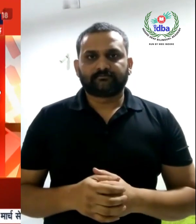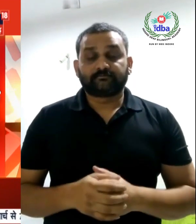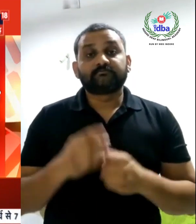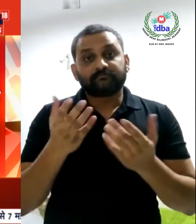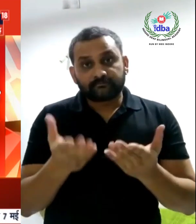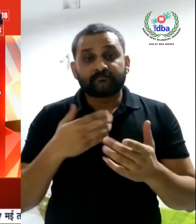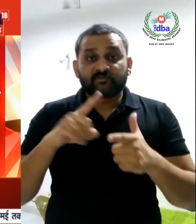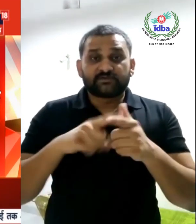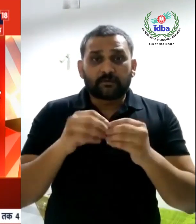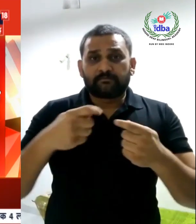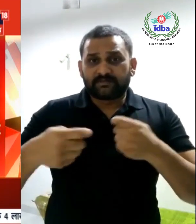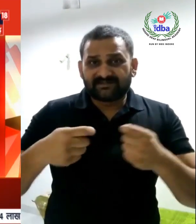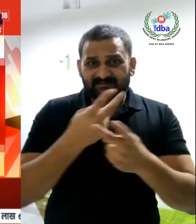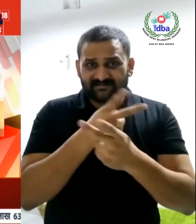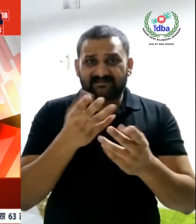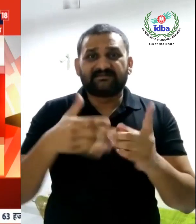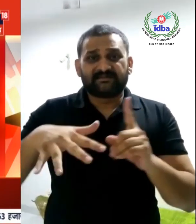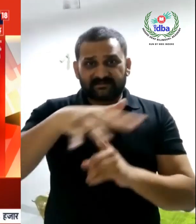और इसलिए उद्योग जगत भी